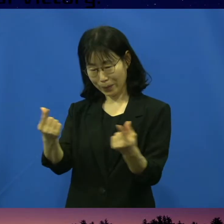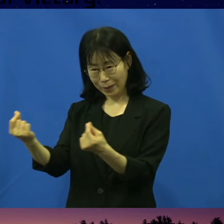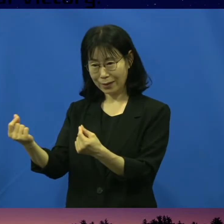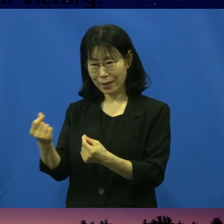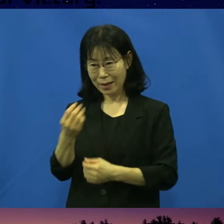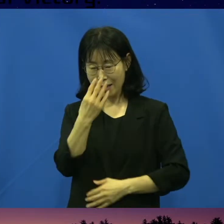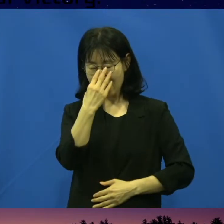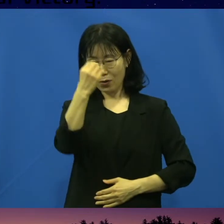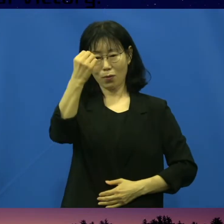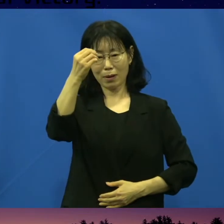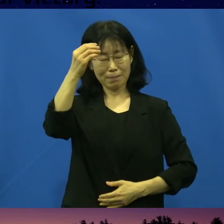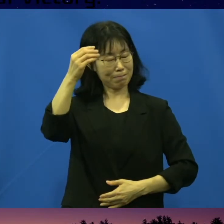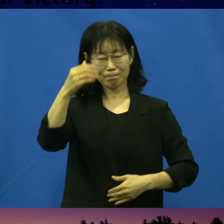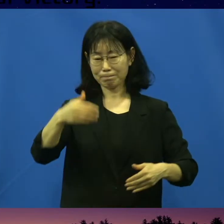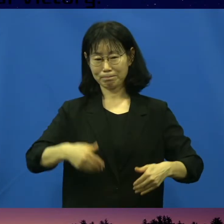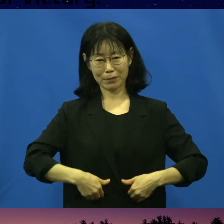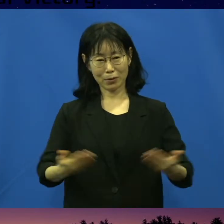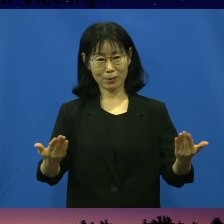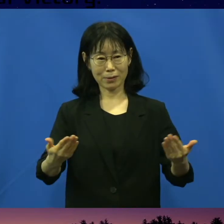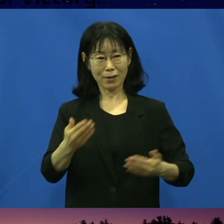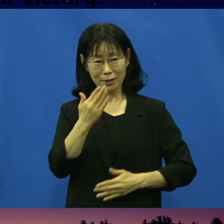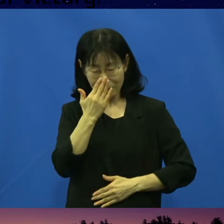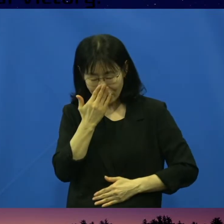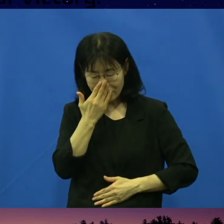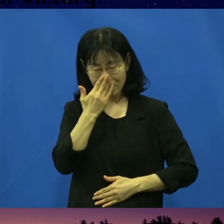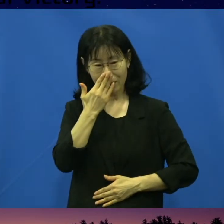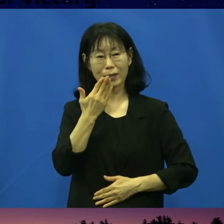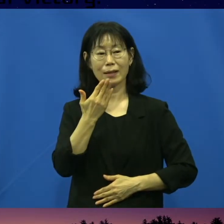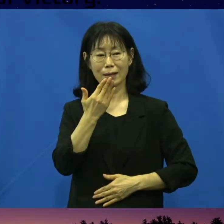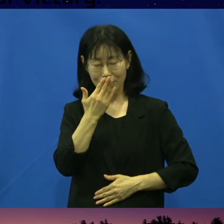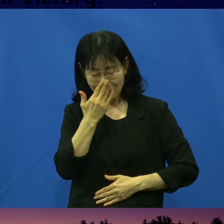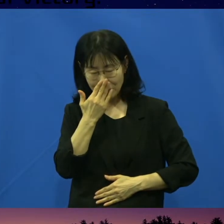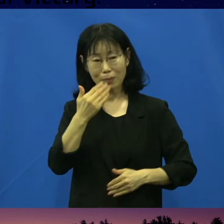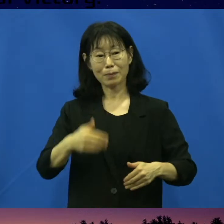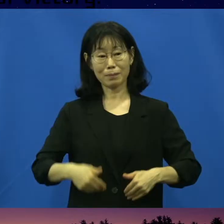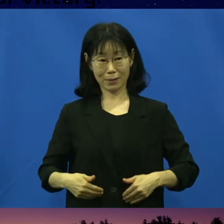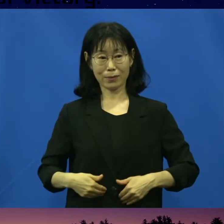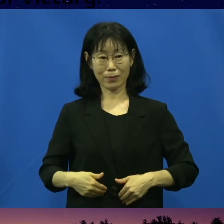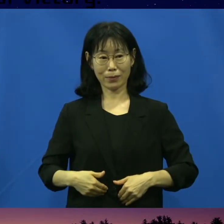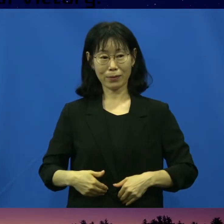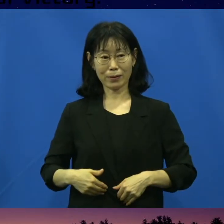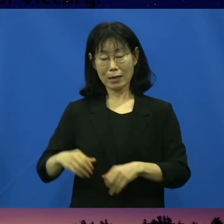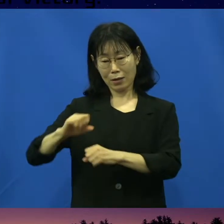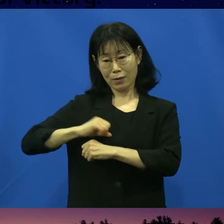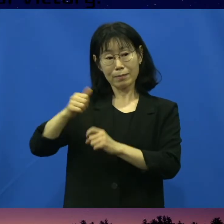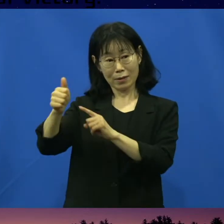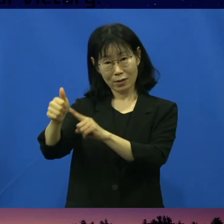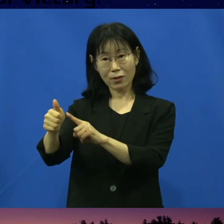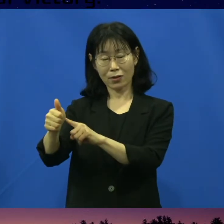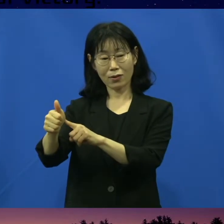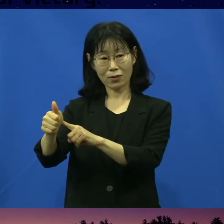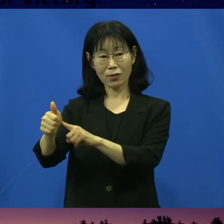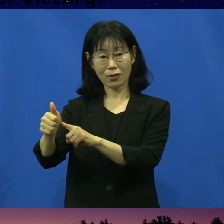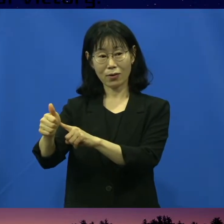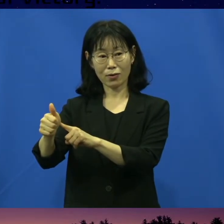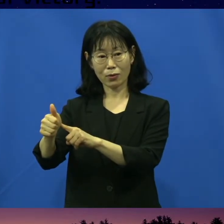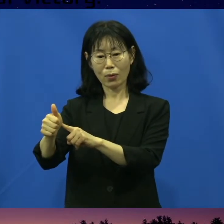높아졌던 자가 자기를 낮추어야 돼요. 나만 장관은 지금 하나님의 은혜가 필요한 사람이에요. 근데 그 은혜는 누구에게